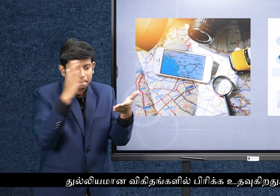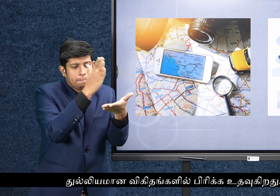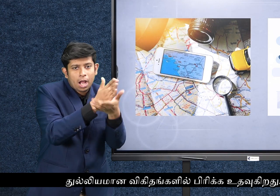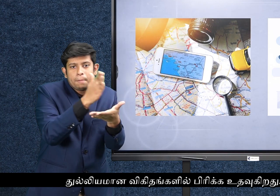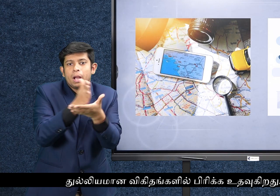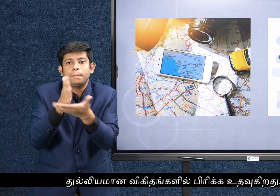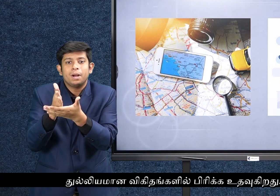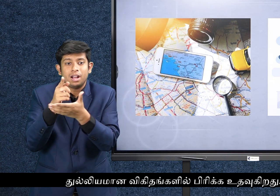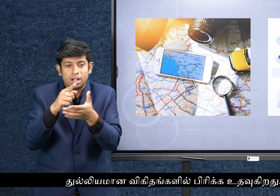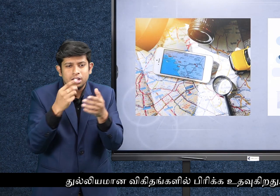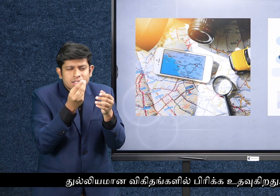புதையல் வேட்டையில்